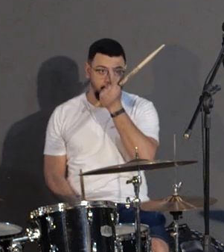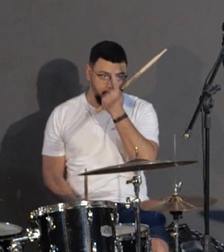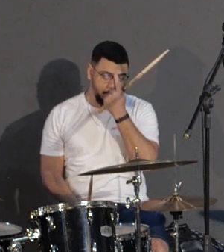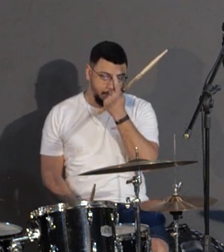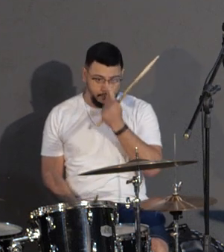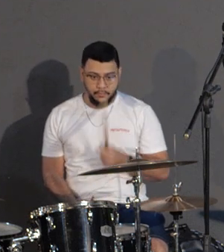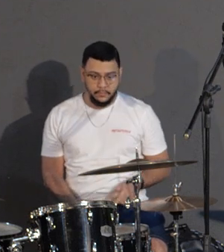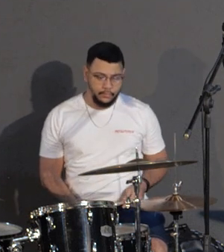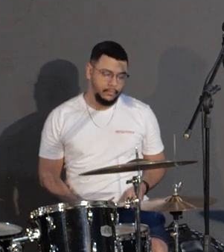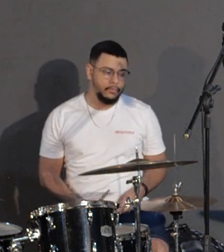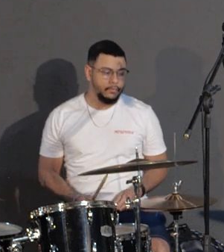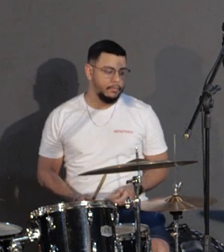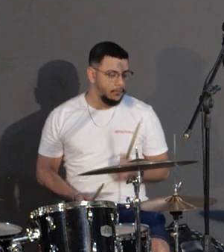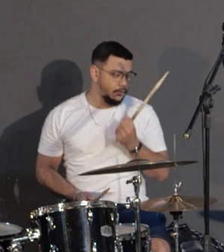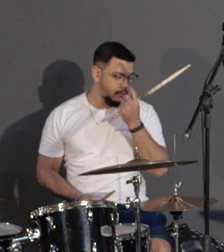Intro.